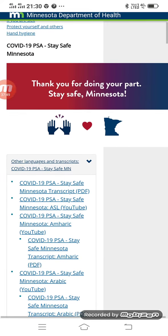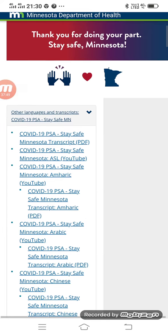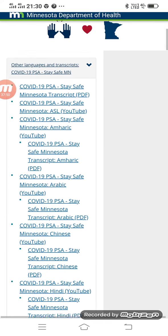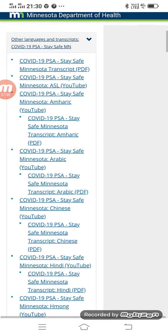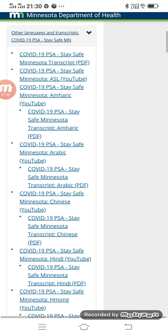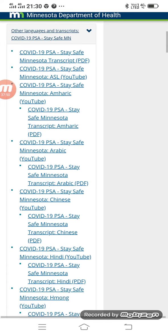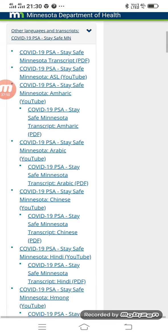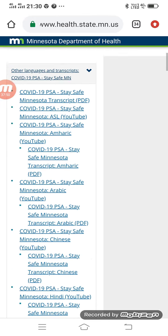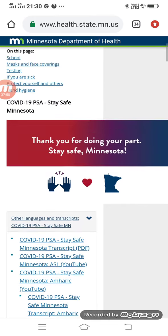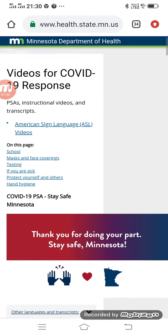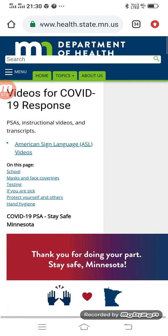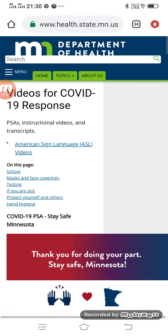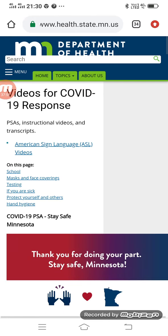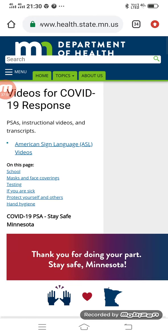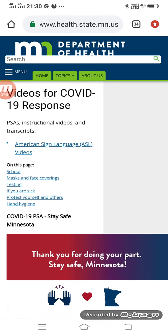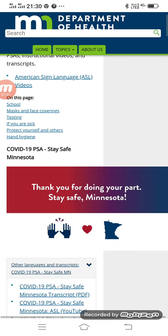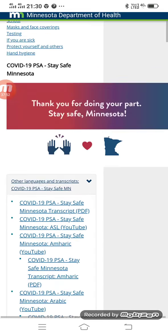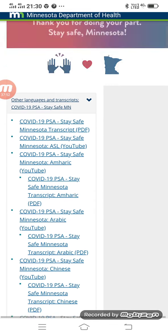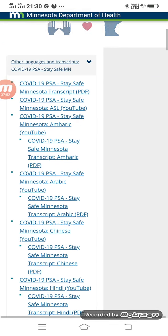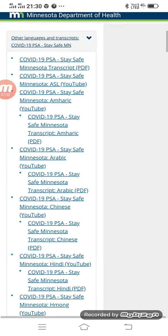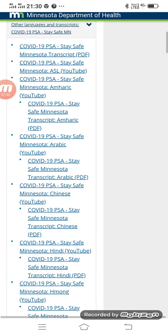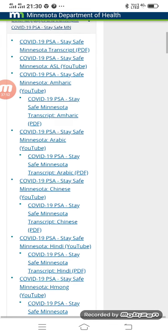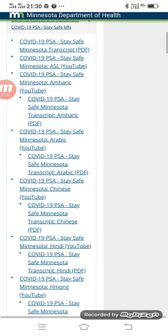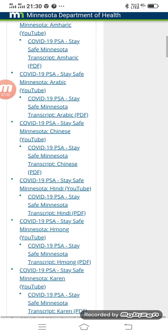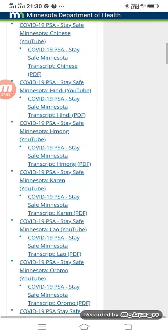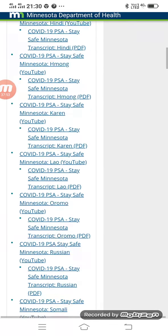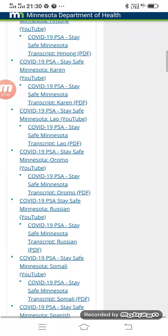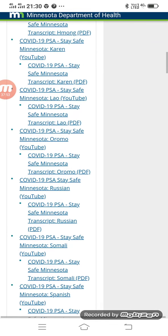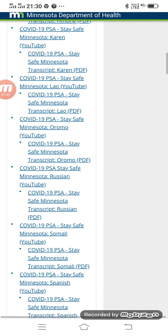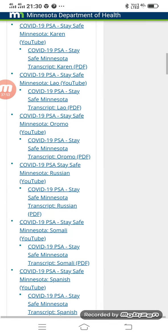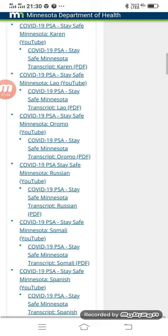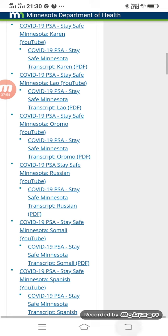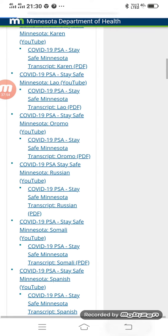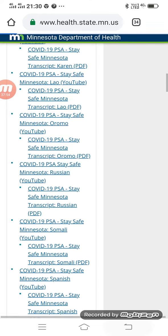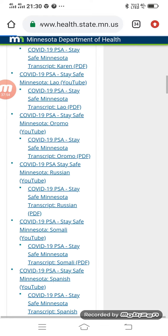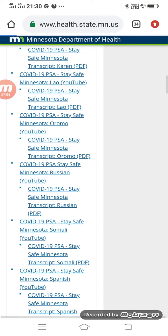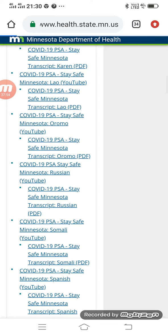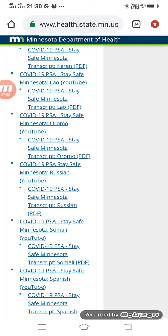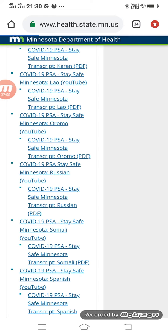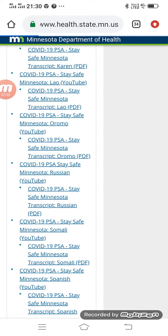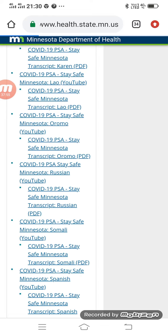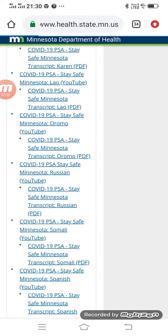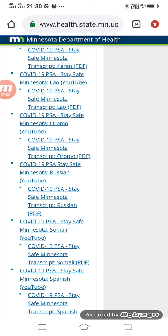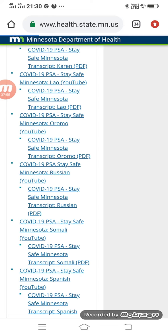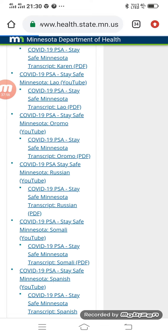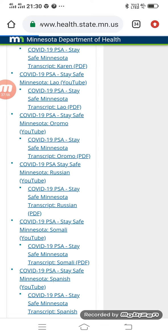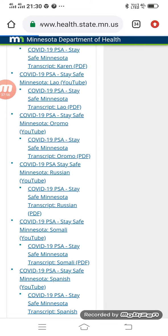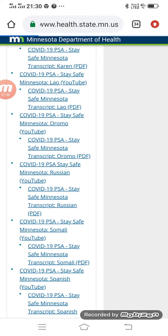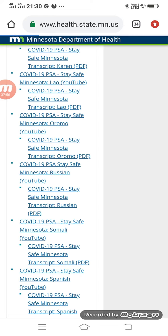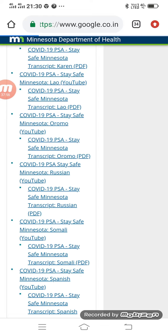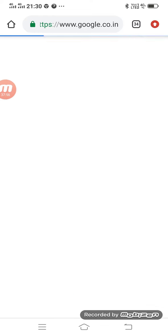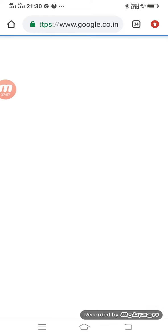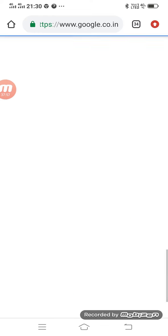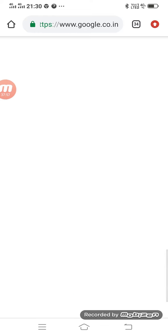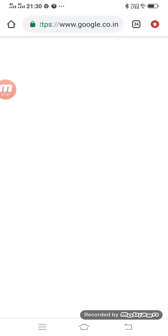Thank you for doing your part. Stay safe, Minnesota. आज का है वो खत्म